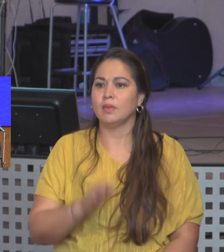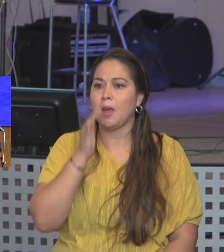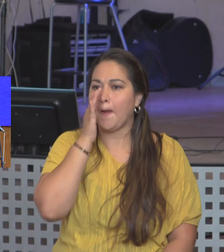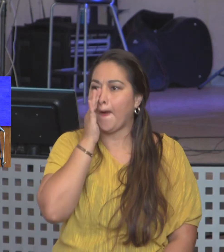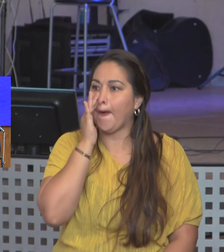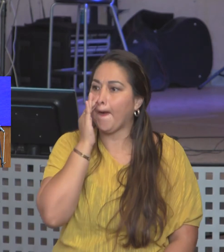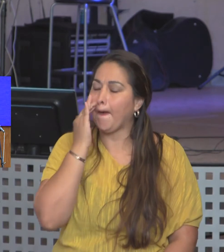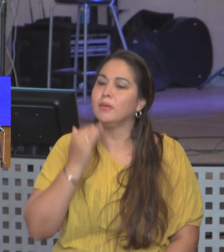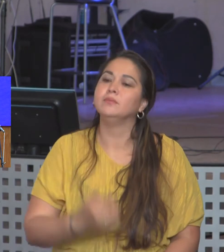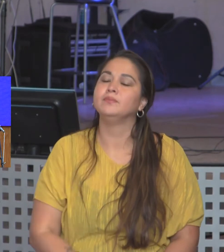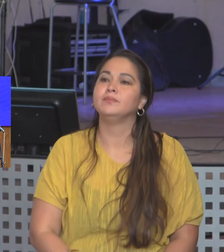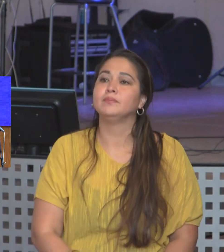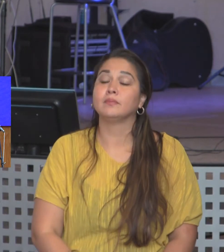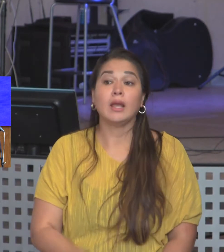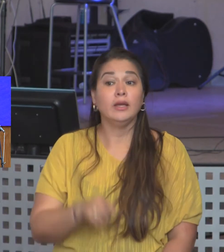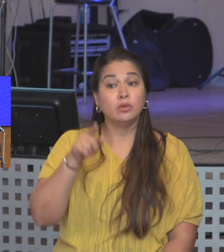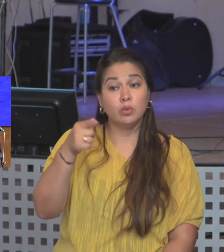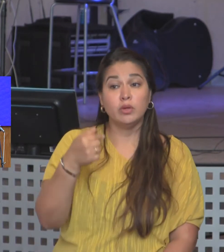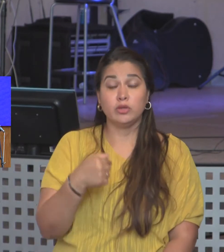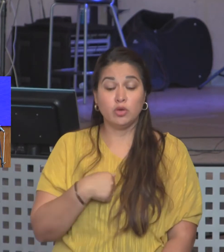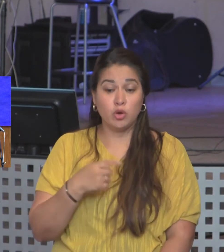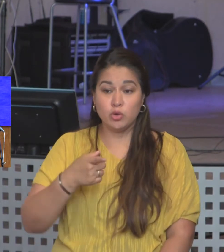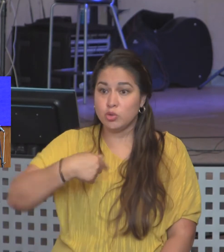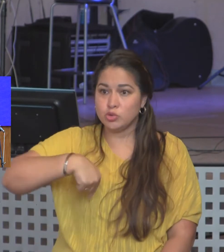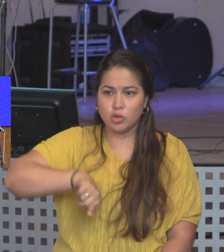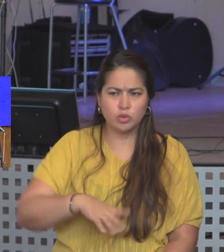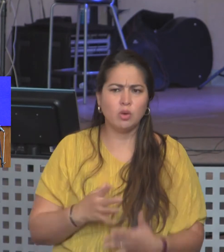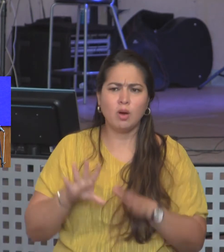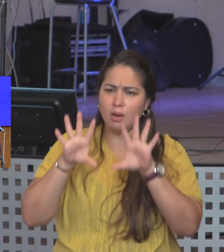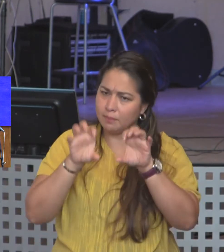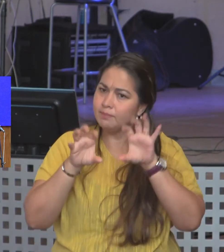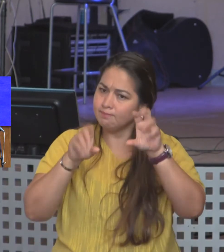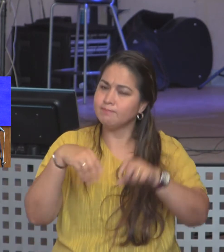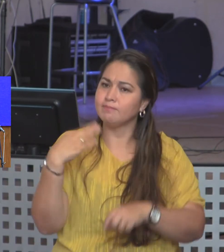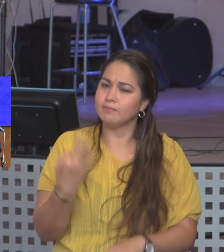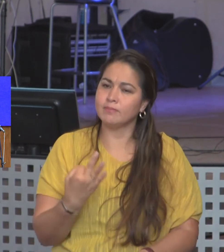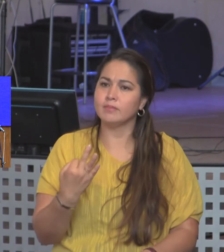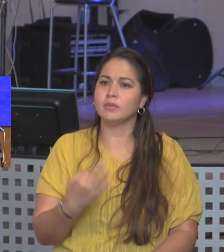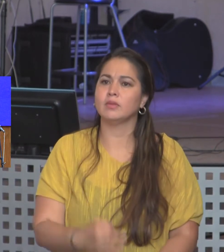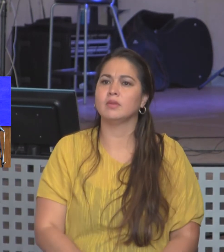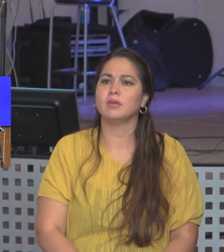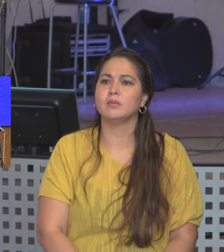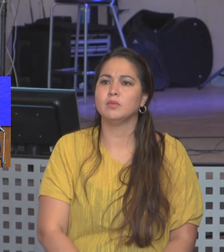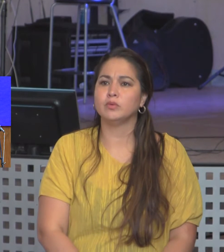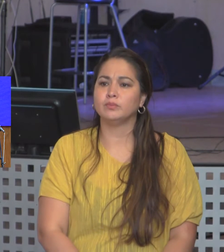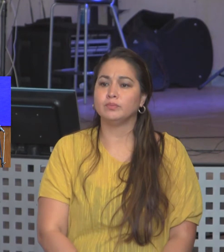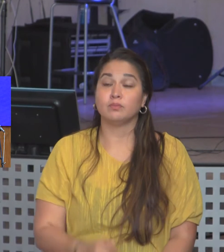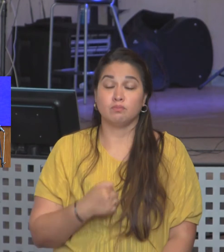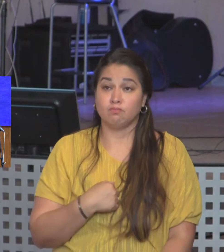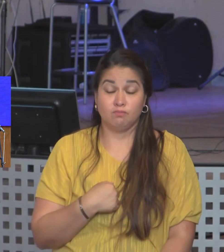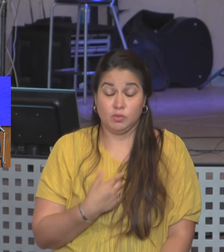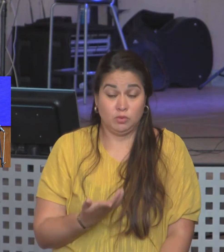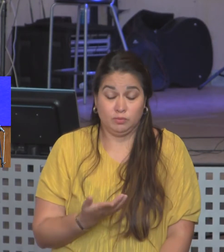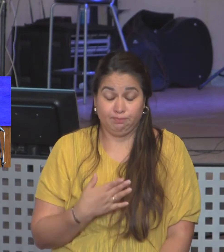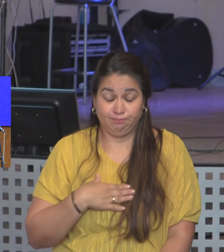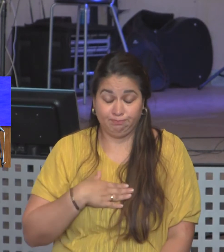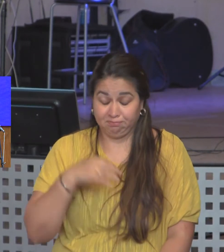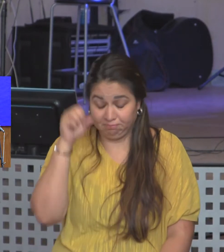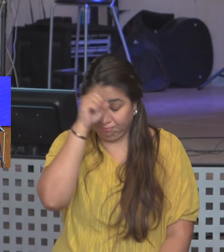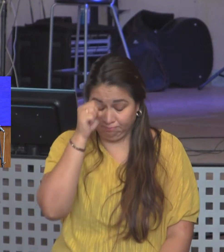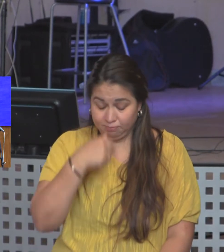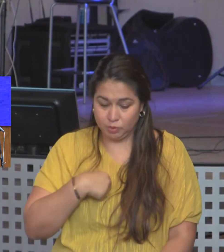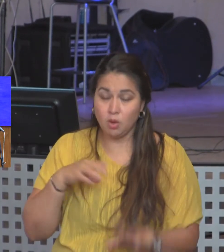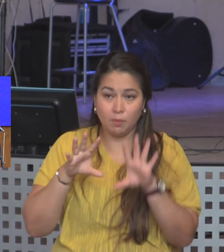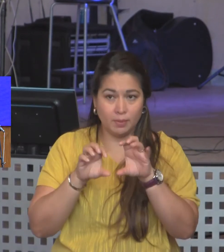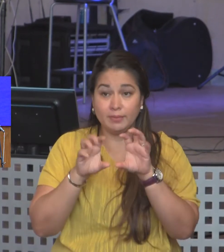varón. Y tú y yo es una lección que tenemos que aprender. Yo por lo menos tengo que aprenderla todavía. Y eso que sé, pero tengo